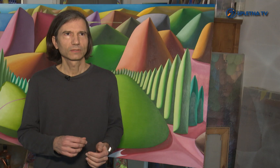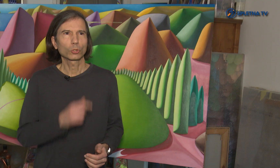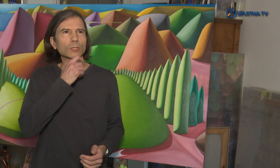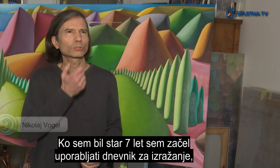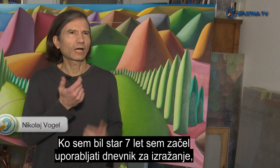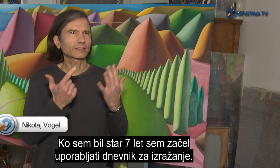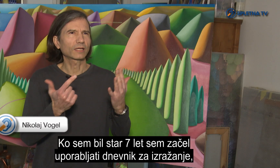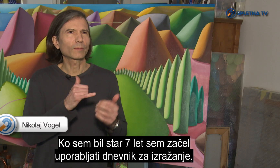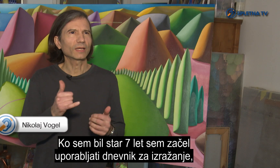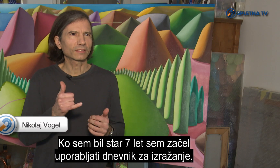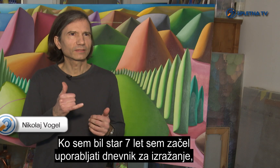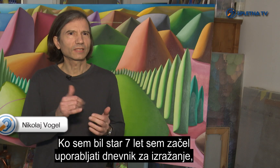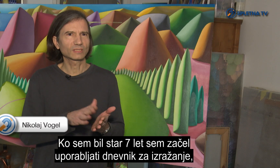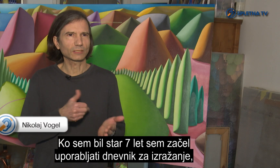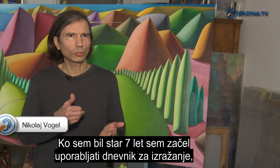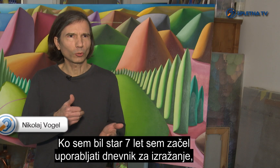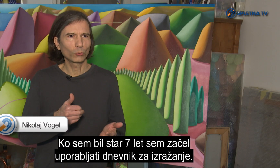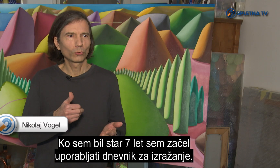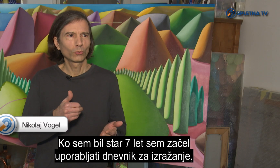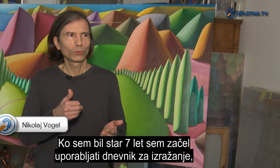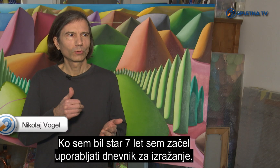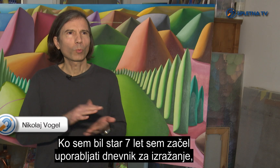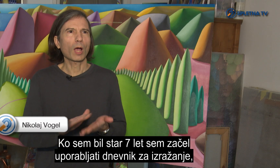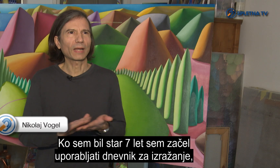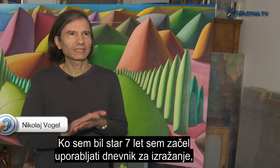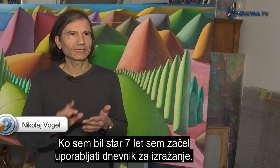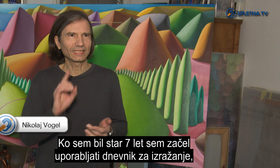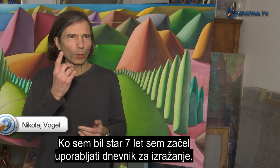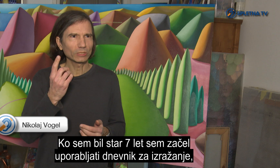Ko je pritar v tem letu, tem tato uporabljati dnevnik,